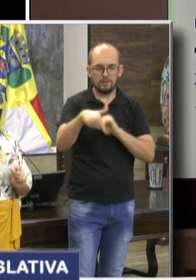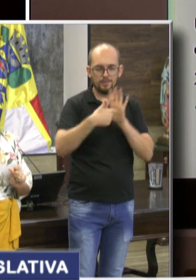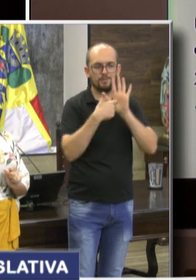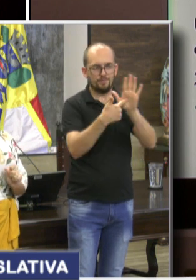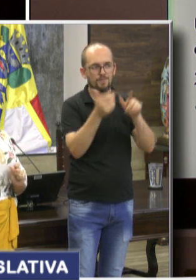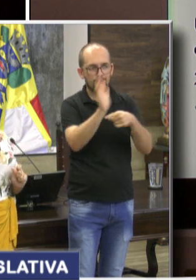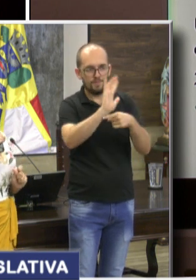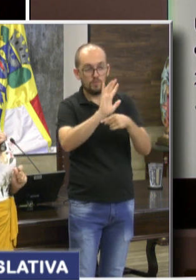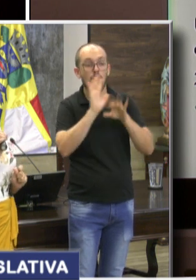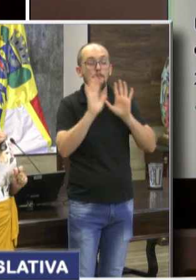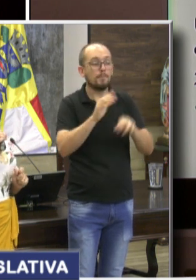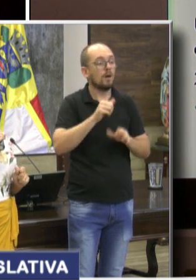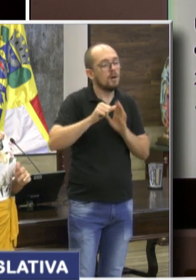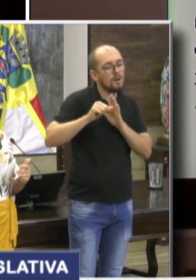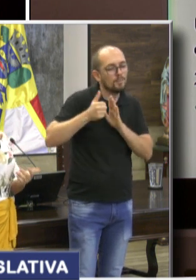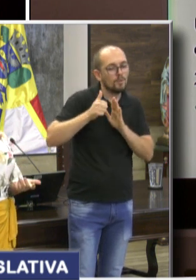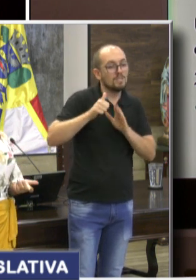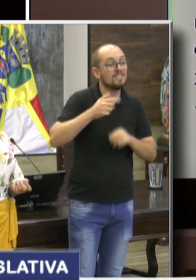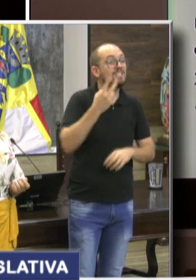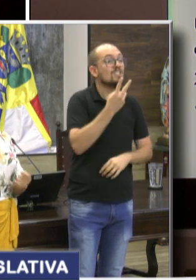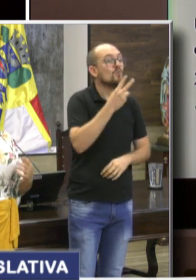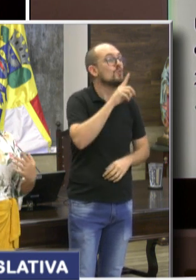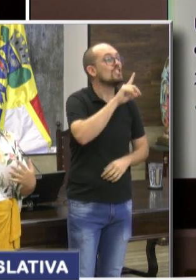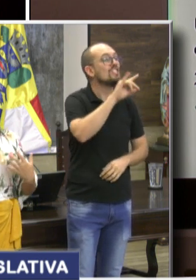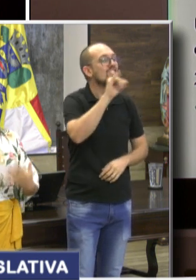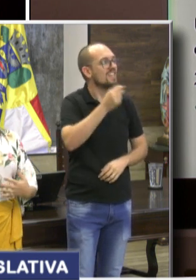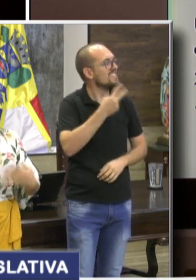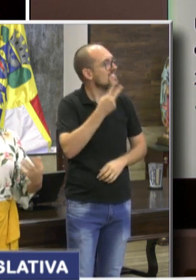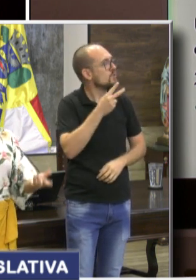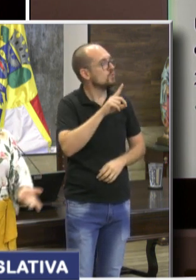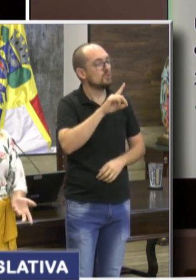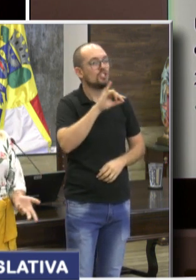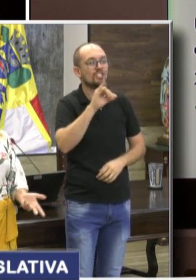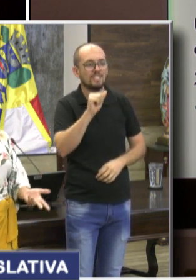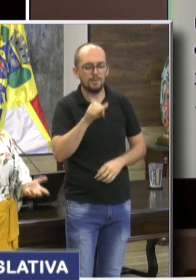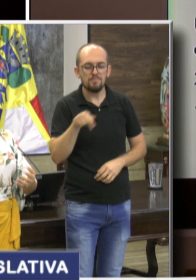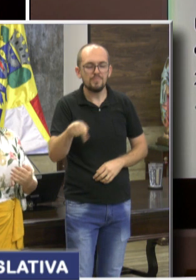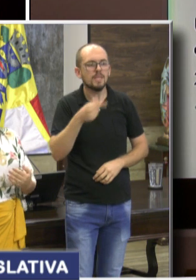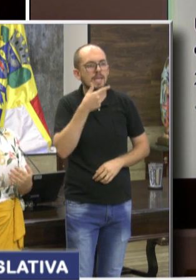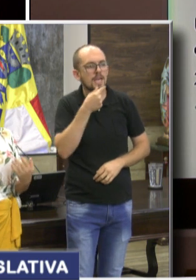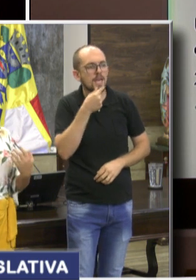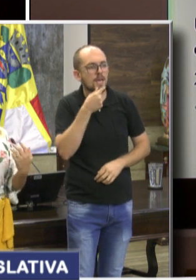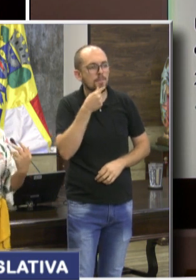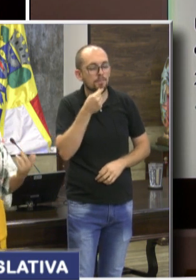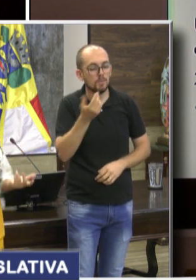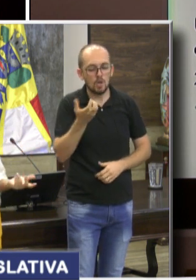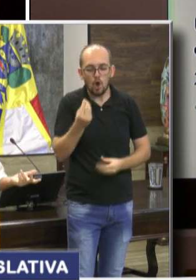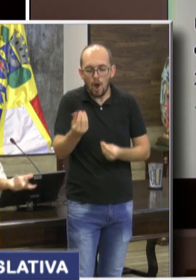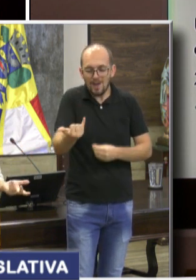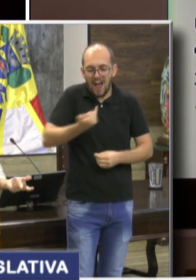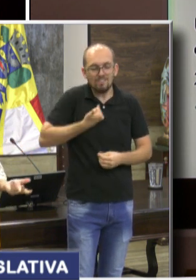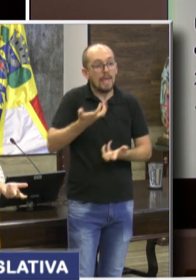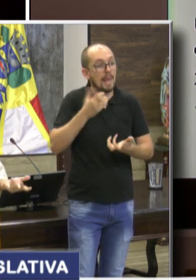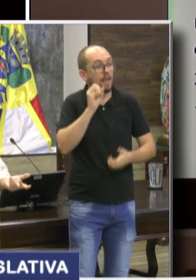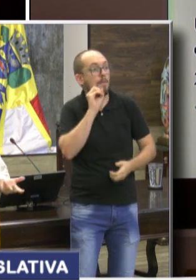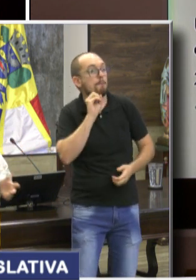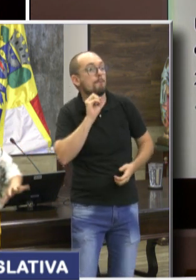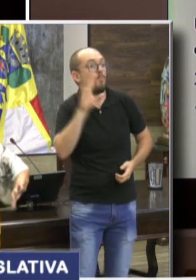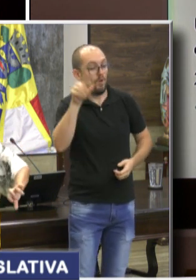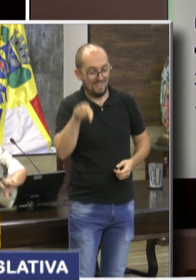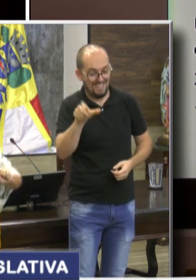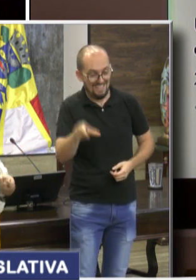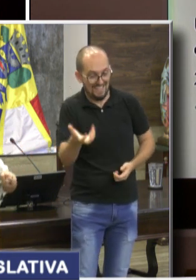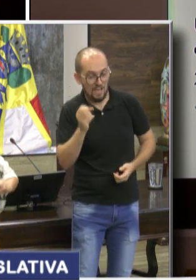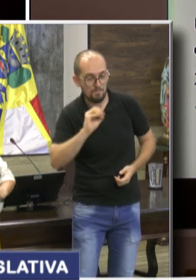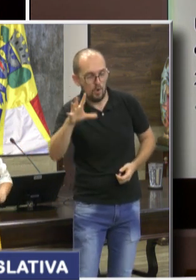ele, o Gustavo, ele me dizia que queria ir para casa, mas ele não tinha uma forma de comunicação estabelecida. Então,